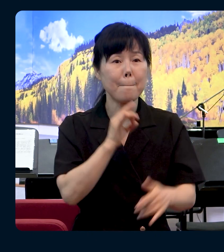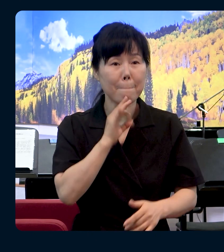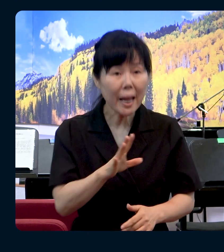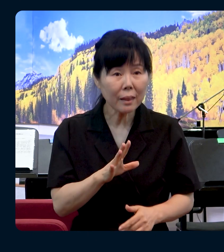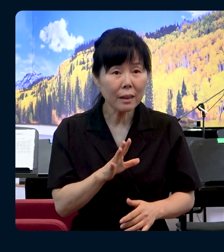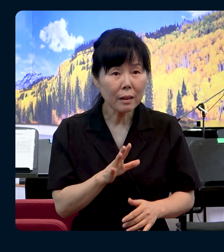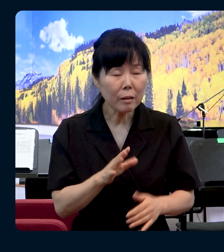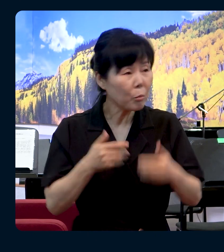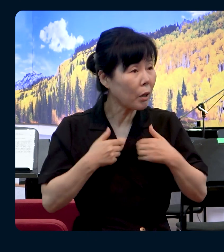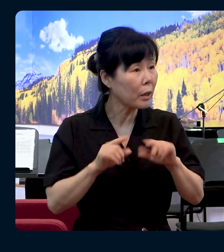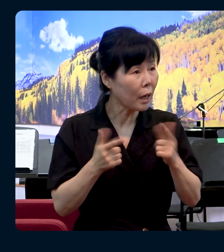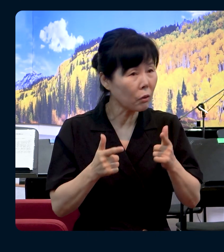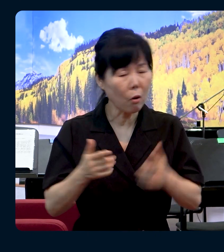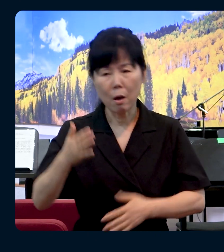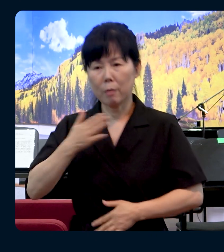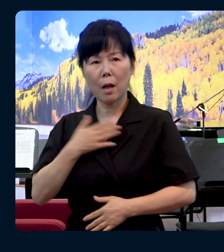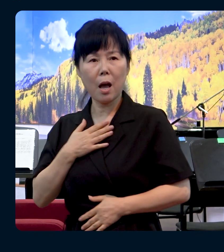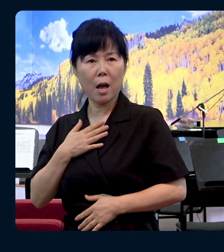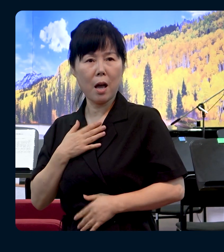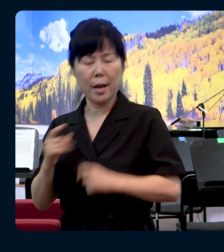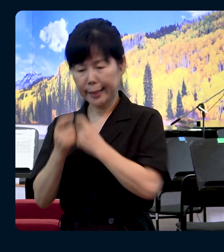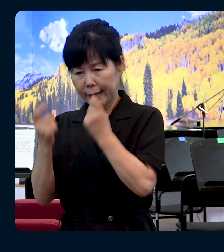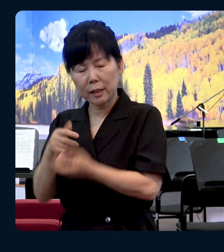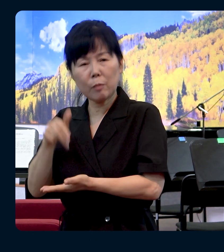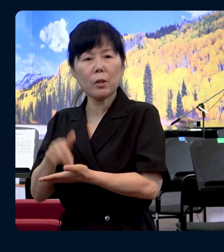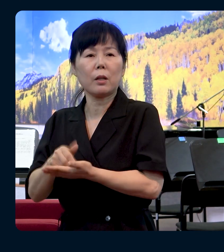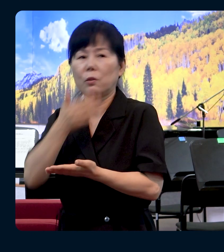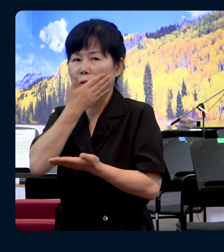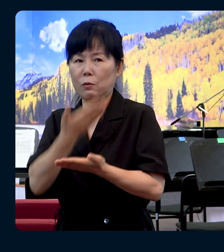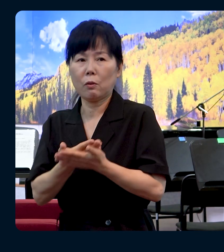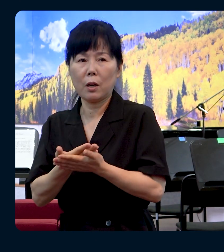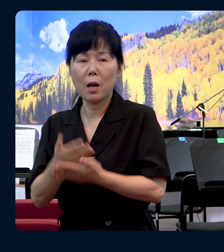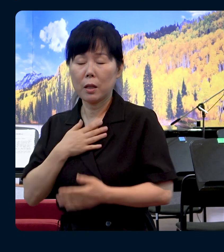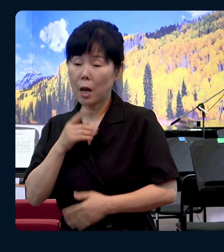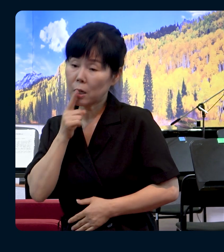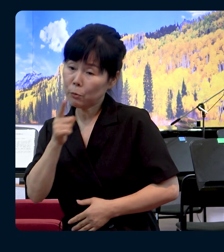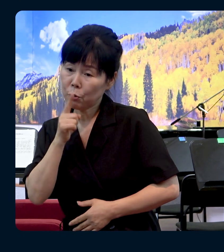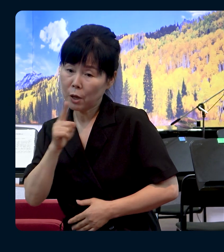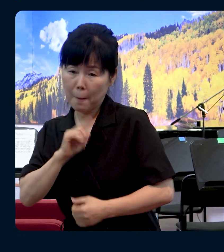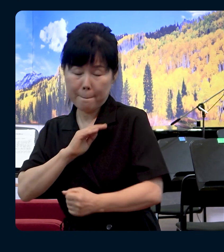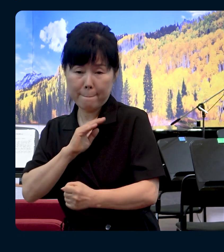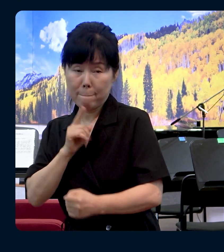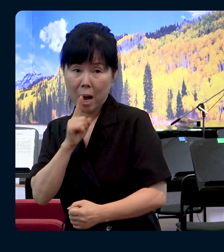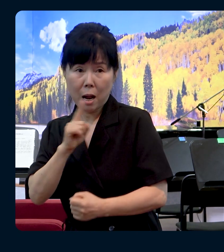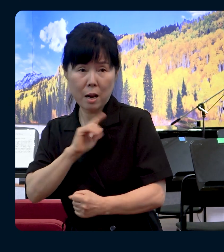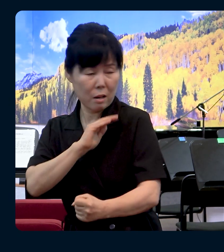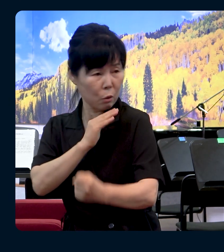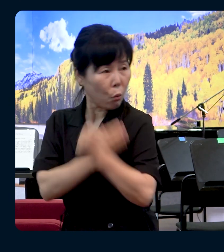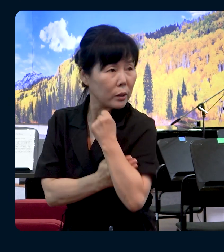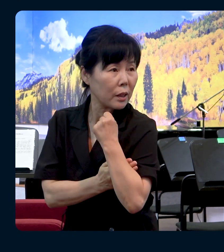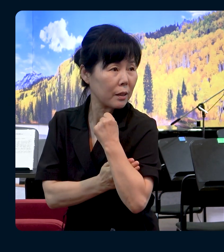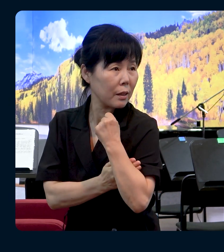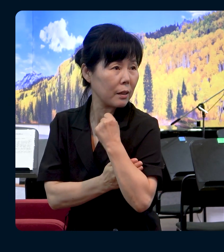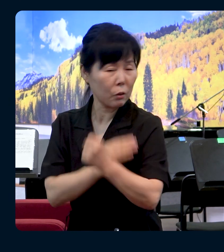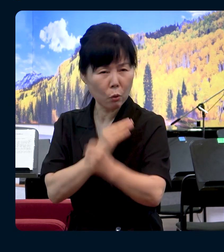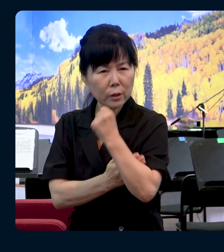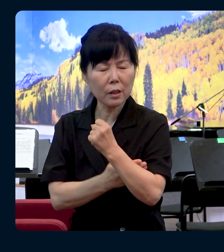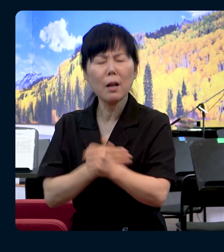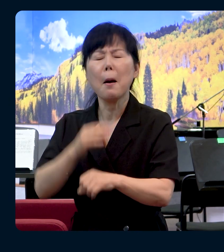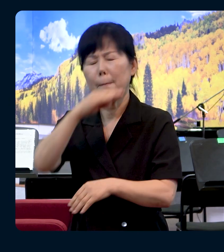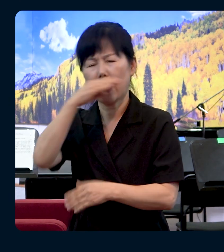너무 중요한 거예요. 우리한테 있는 이 권세를, 정말 이 축복을 잘 사용하는 그런 순간이기 때문에 중요한 것이다.